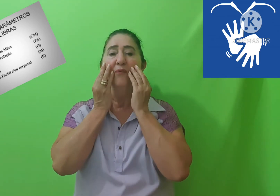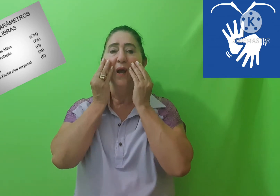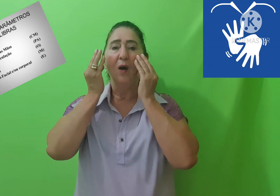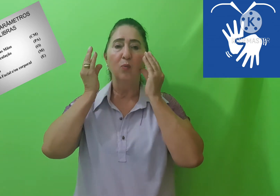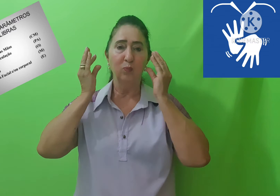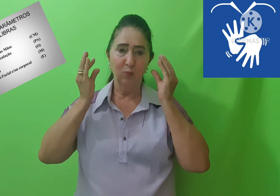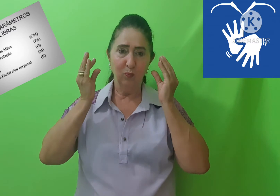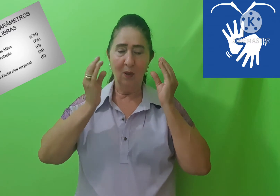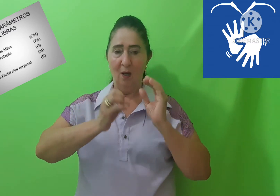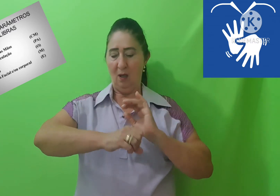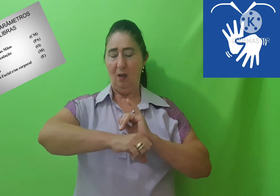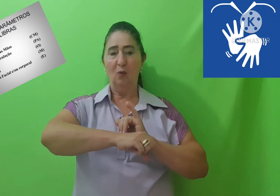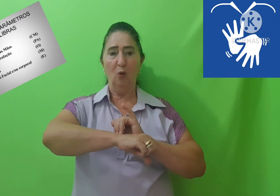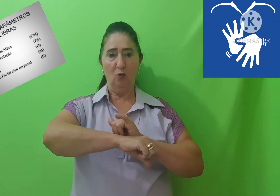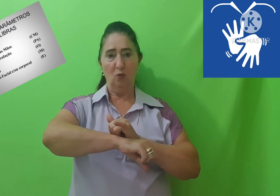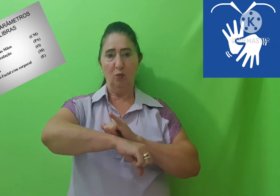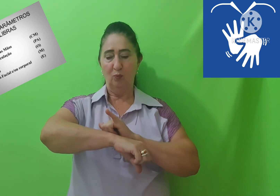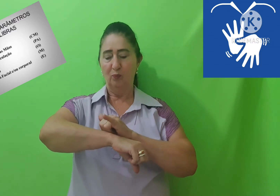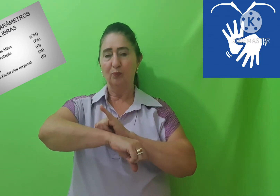infla. Gordo.